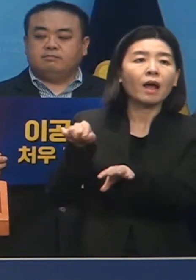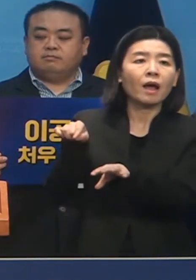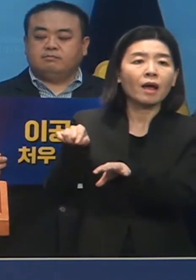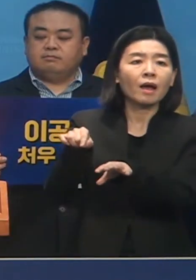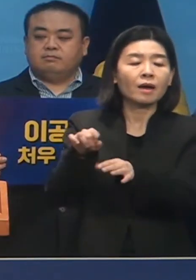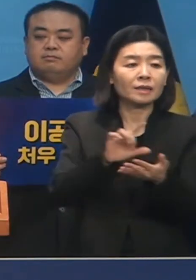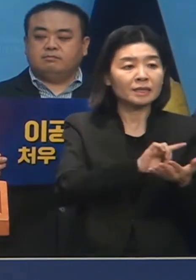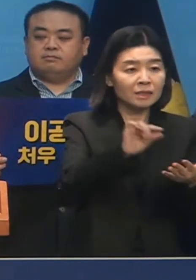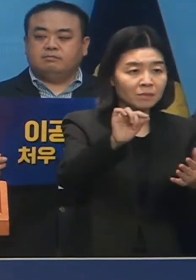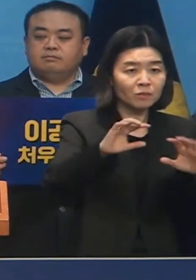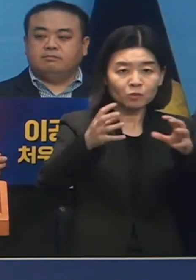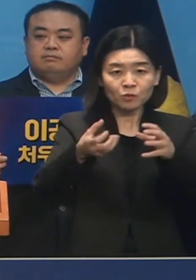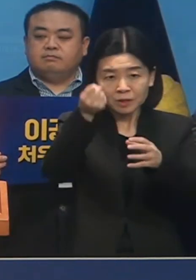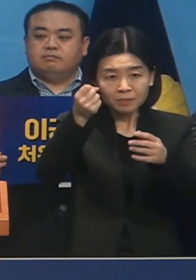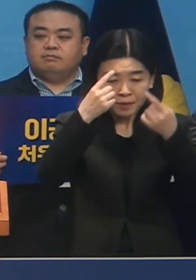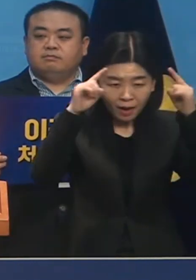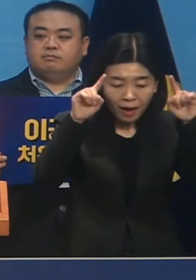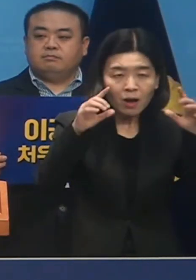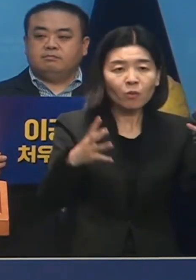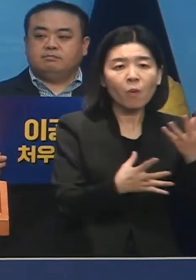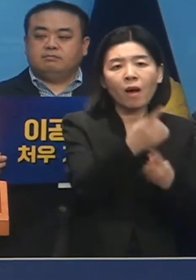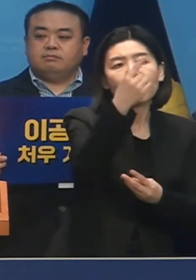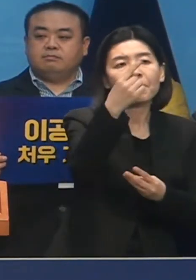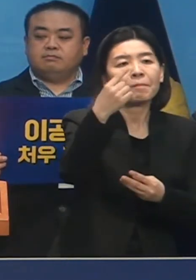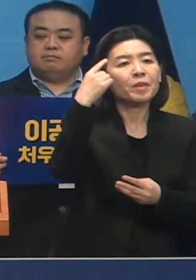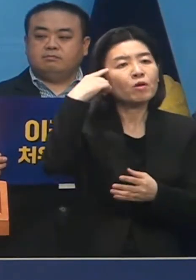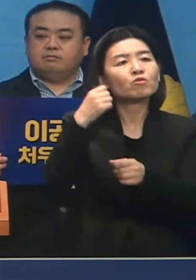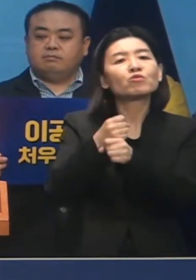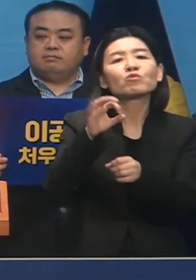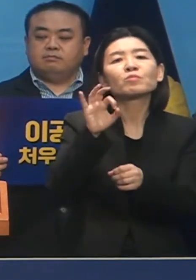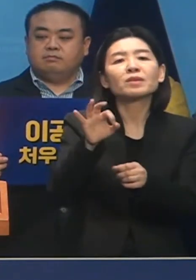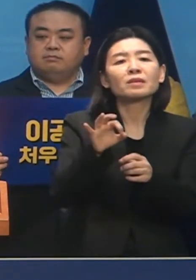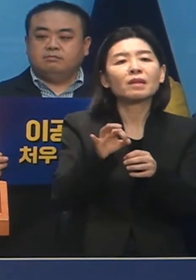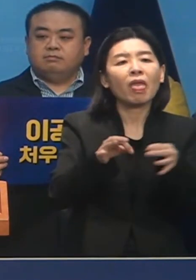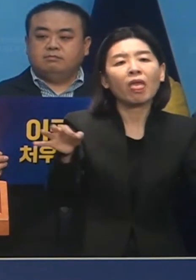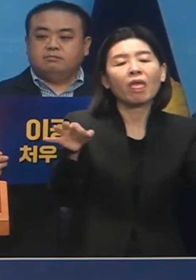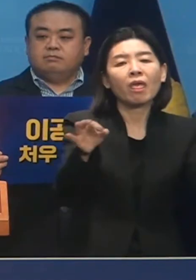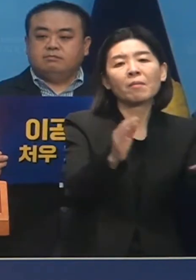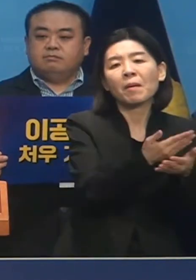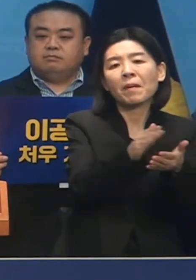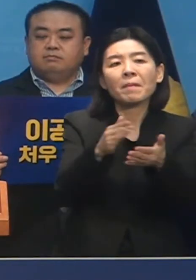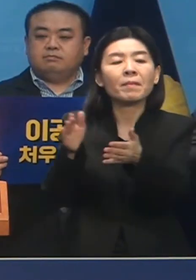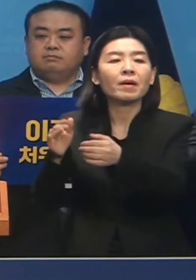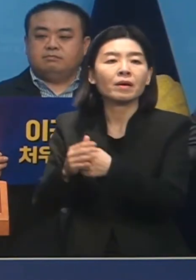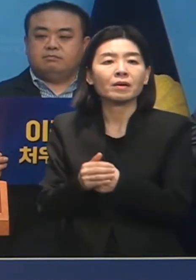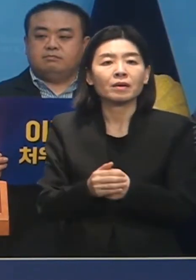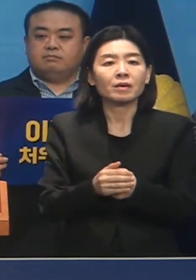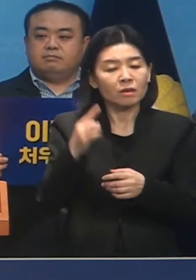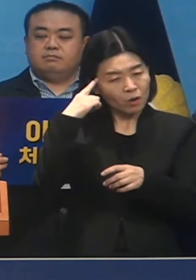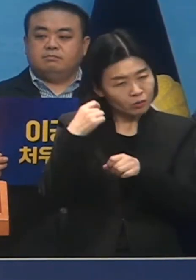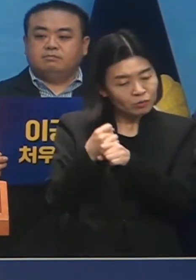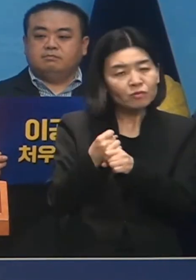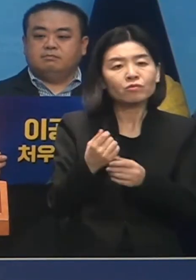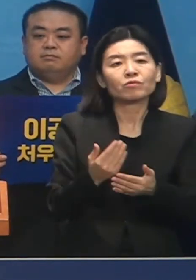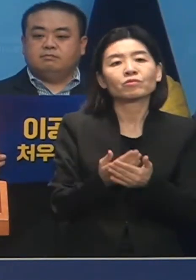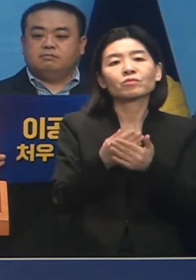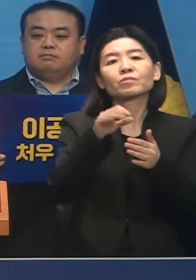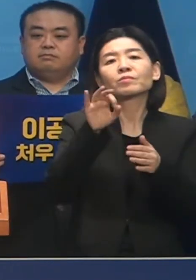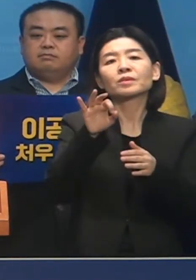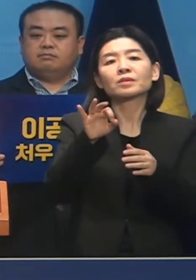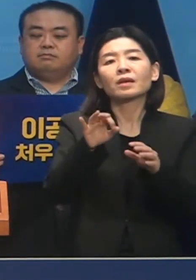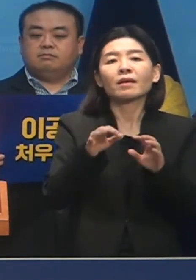원치 않는 통합으로 연구비를 할당하고 있습니다. R&D 예산의 정적 제고와 부인 방탄의 모든